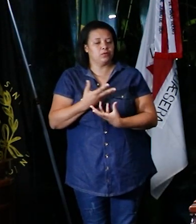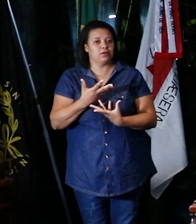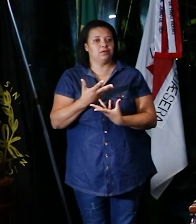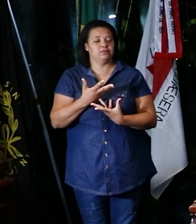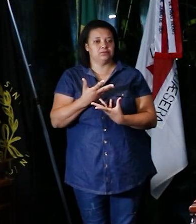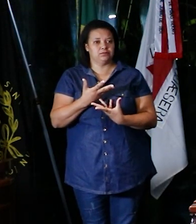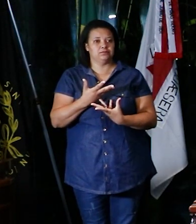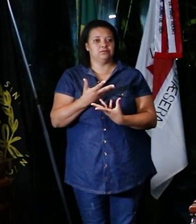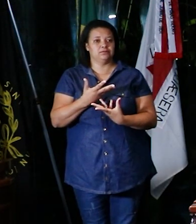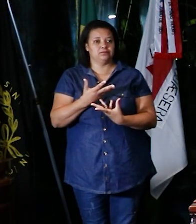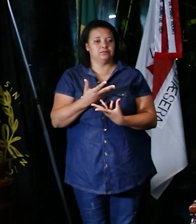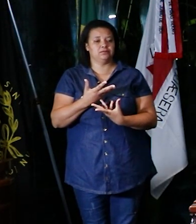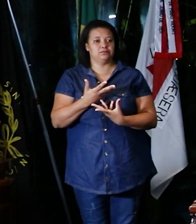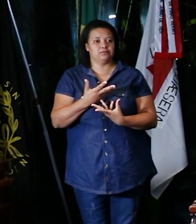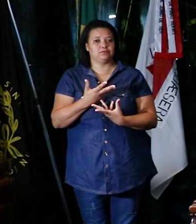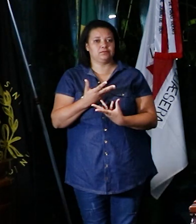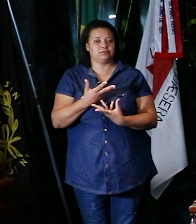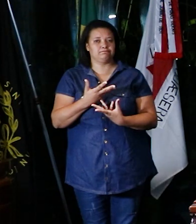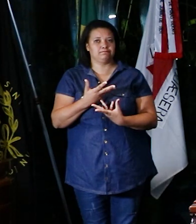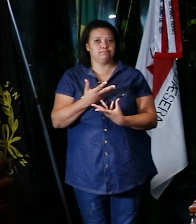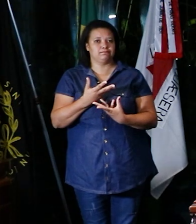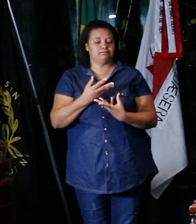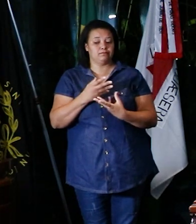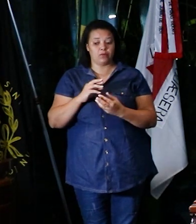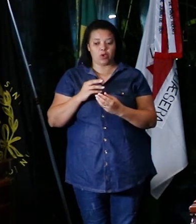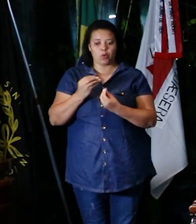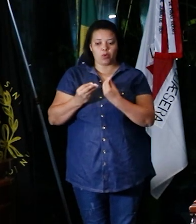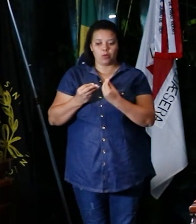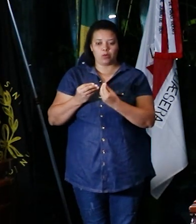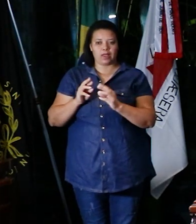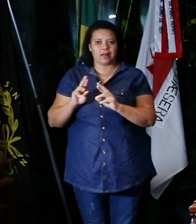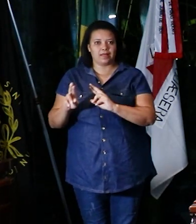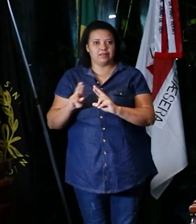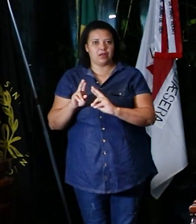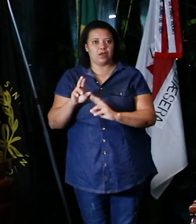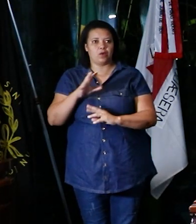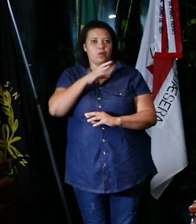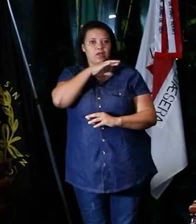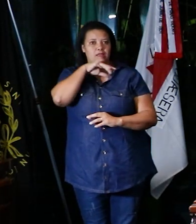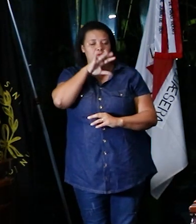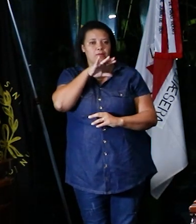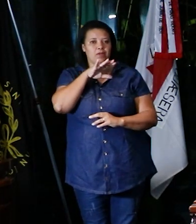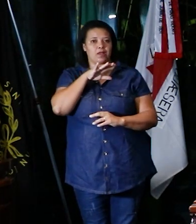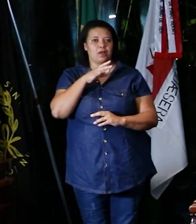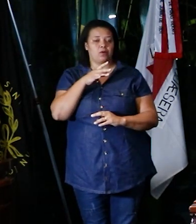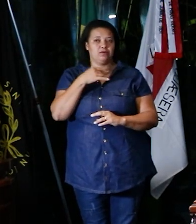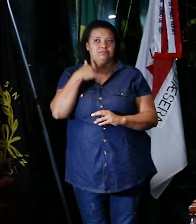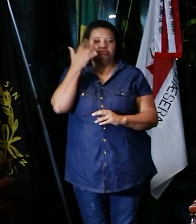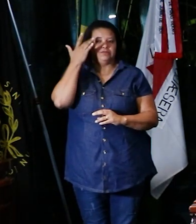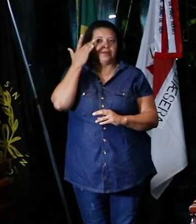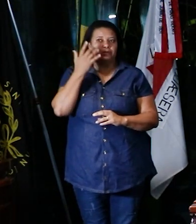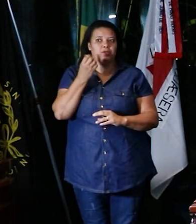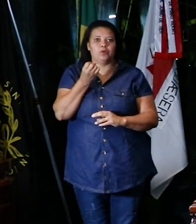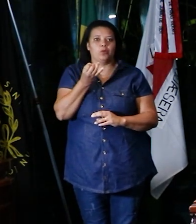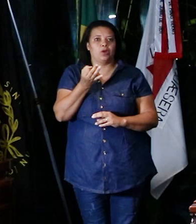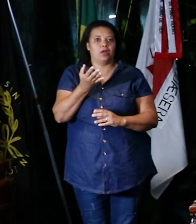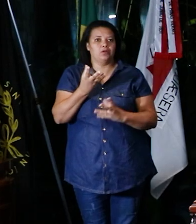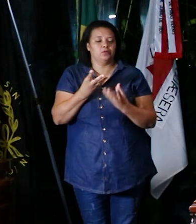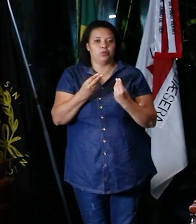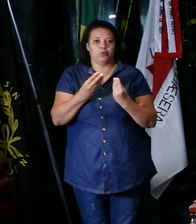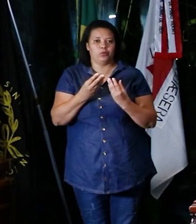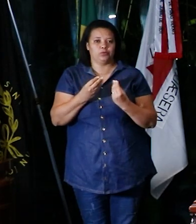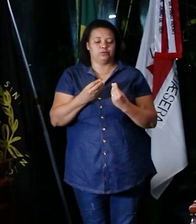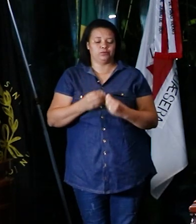tinham relação com os bichos, o amor que ele tinha com os bichos, eu não sabia que eram tantos.